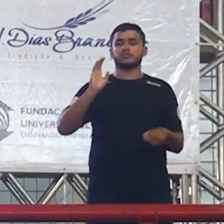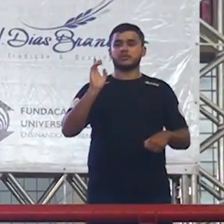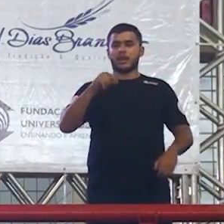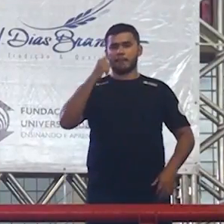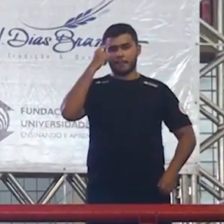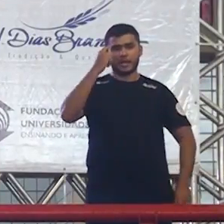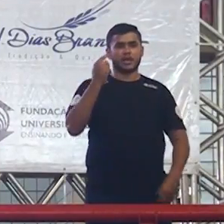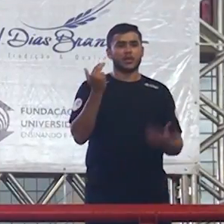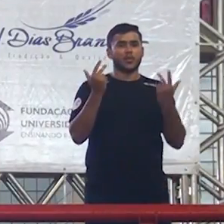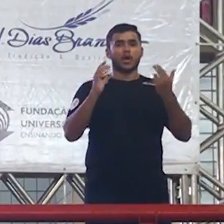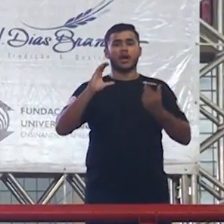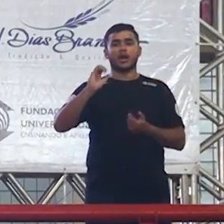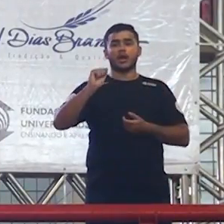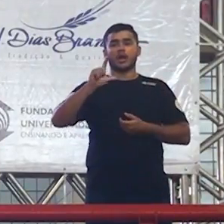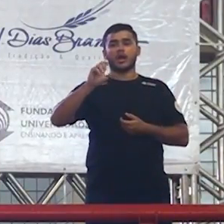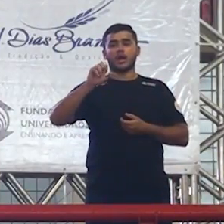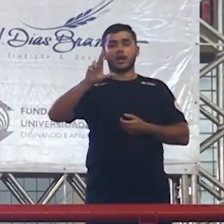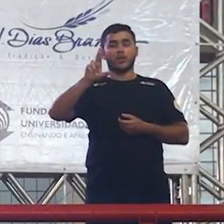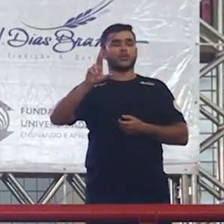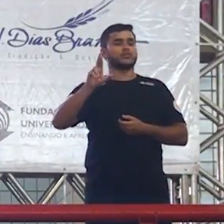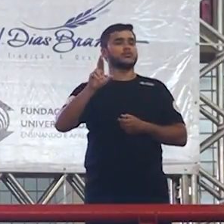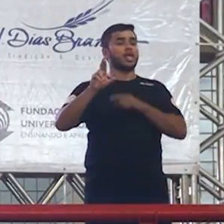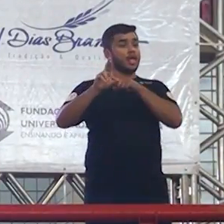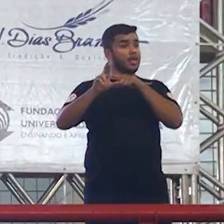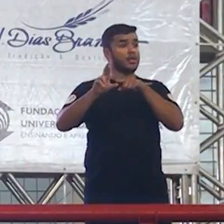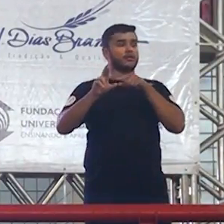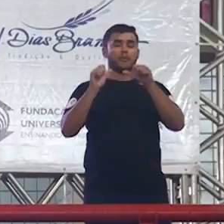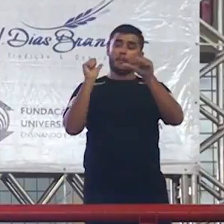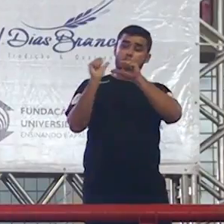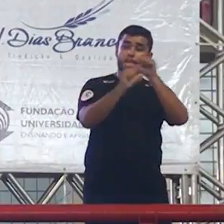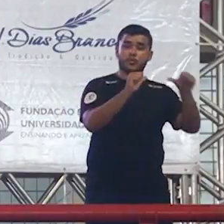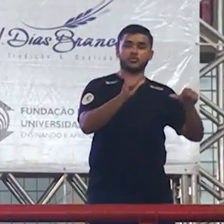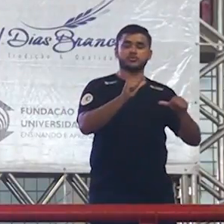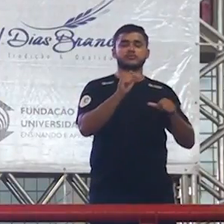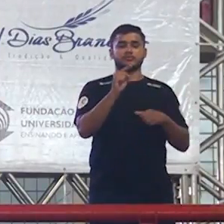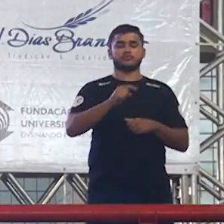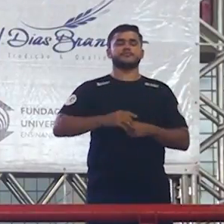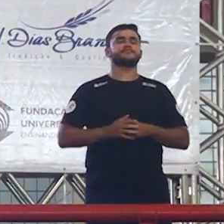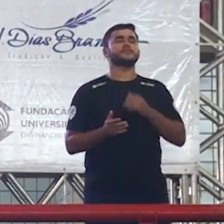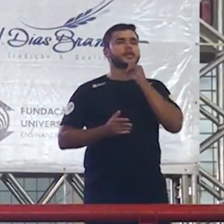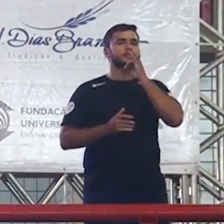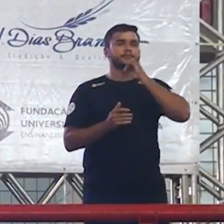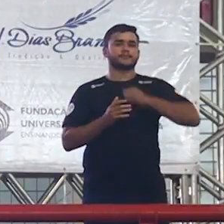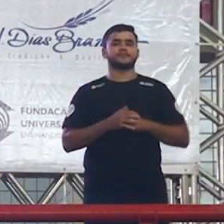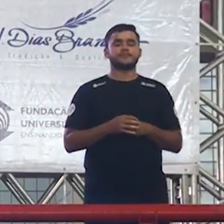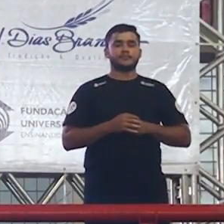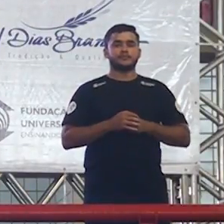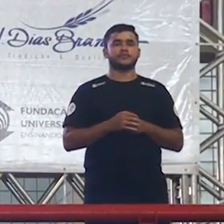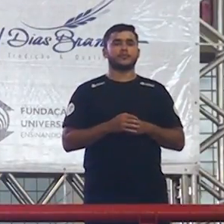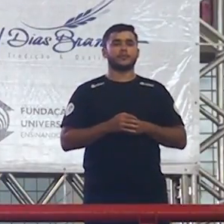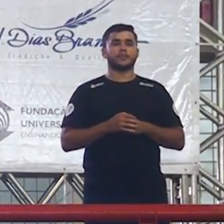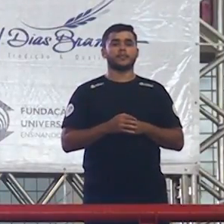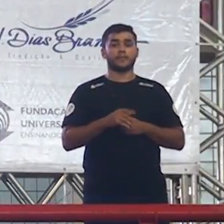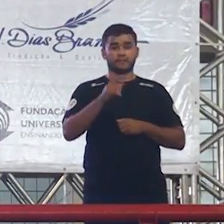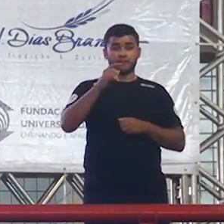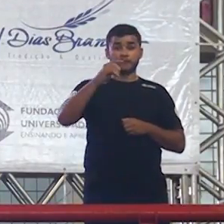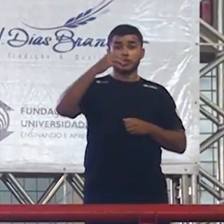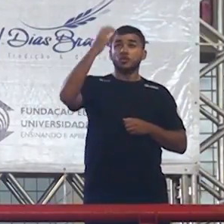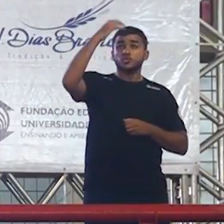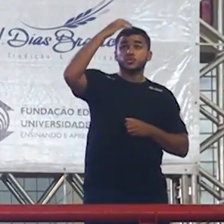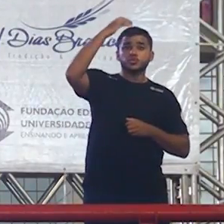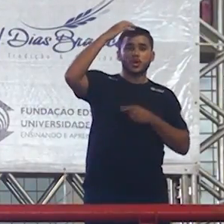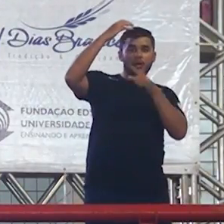é quente. É aquele que converte em calor. Então vamos lá. Um exemplo prático. Chuveiro